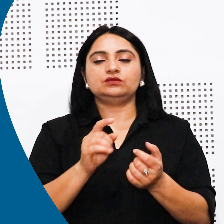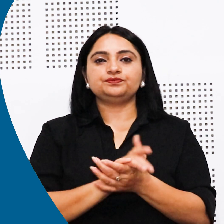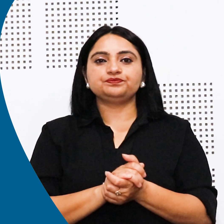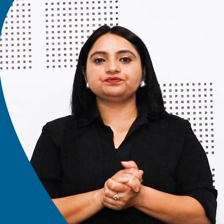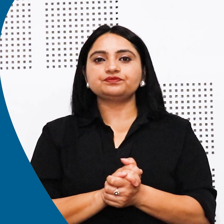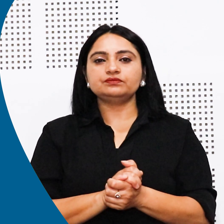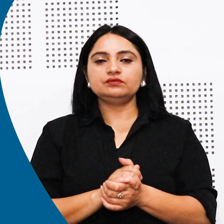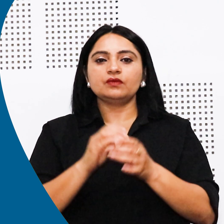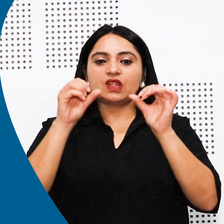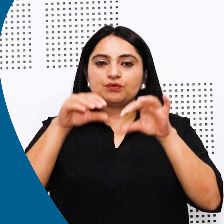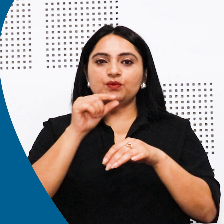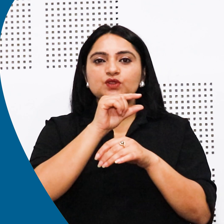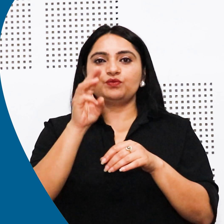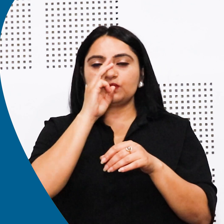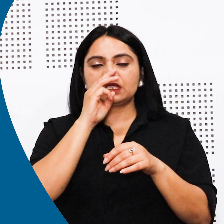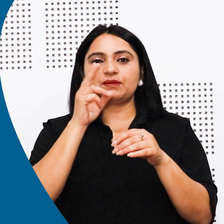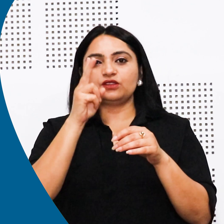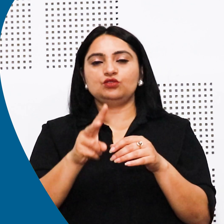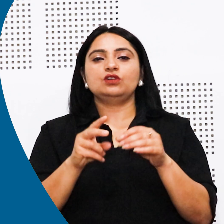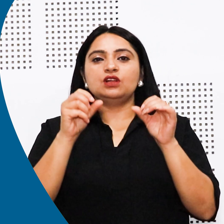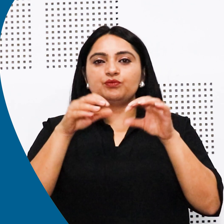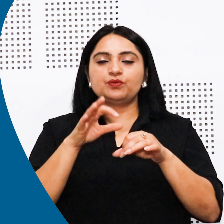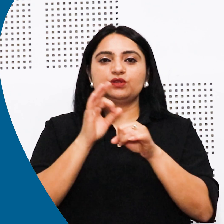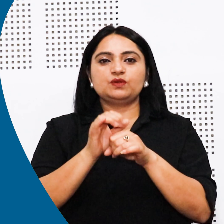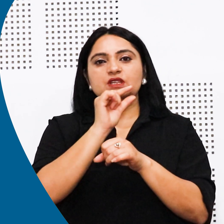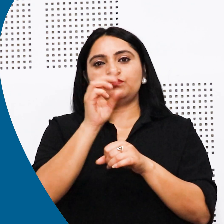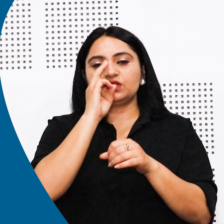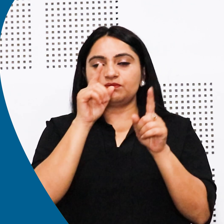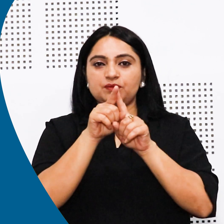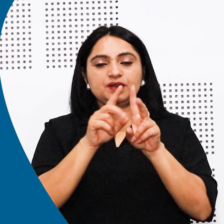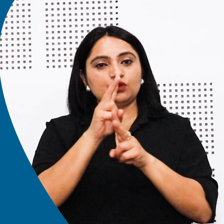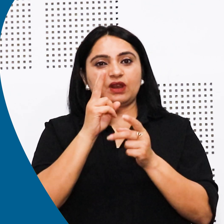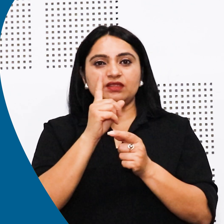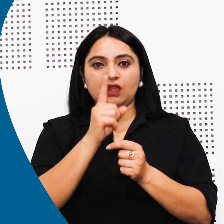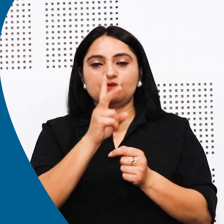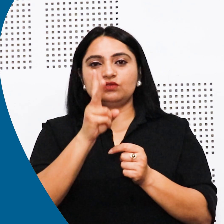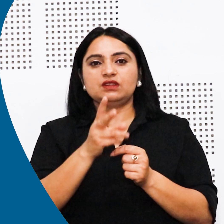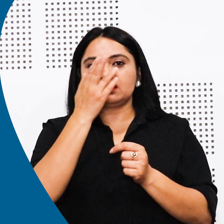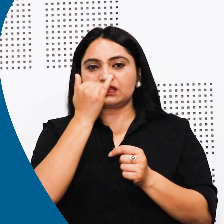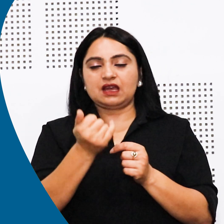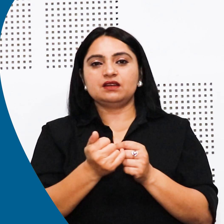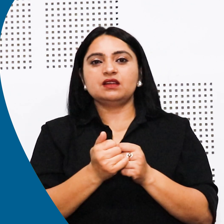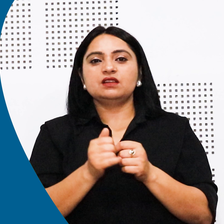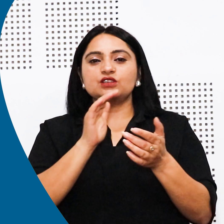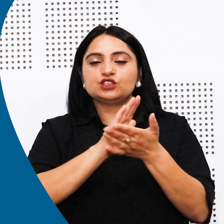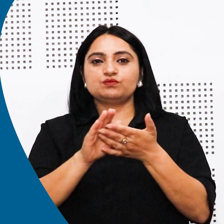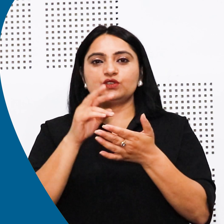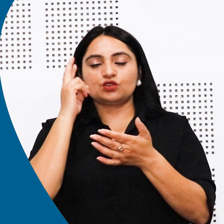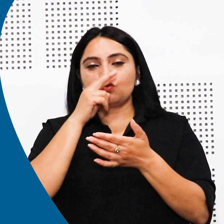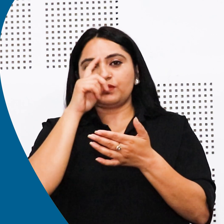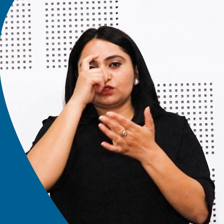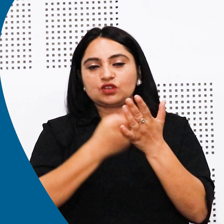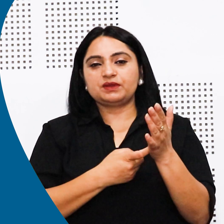अब विपदको सवालमा पनि विपद व्यवस्थापनको विषयमा पनि कुरा यही नै हो। त्यस कारणले गर्दाखेरि चाहिँ स्पष्ट रूपमा संवैधानिक र कानुनी